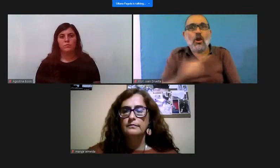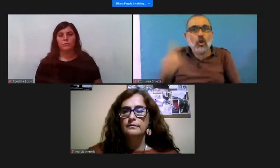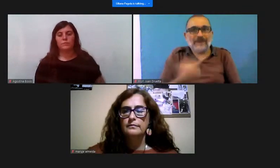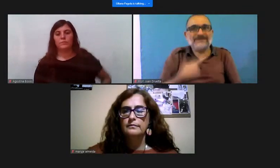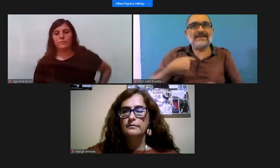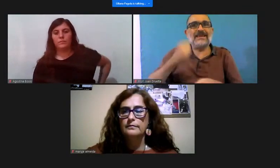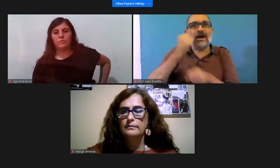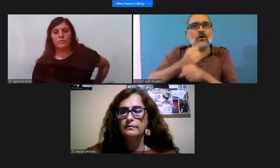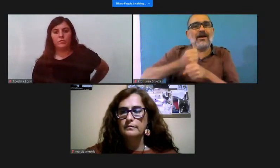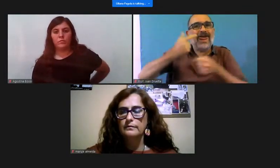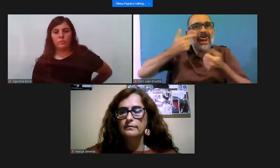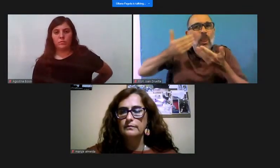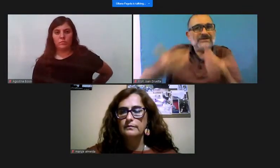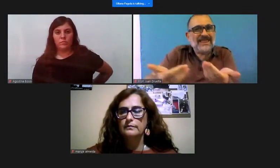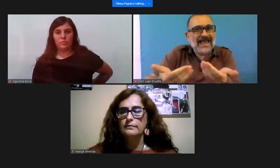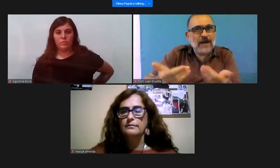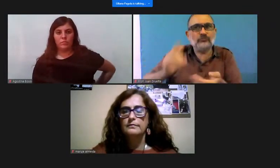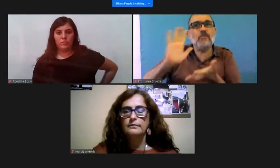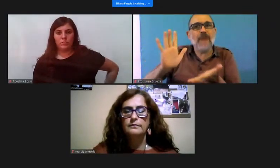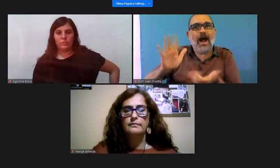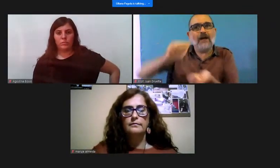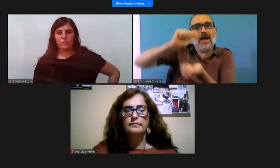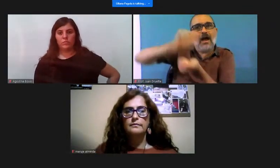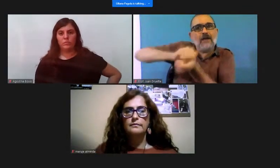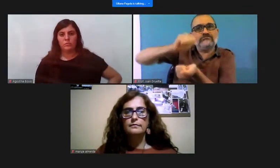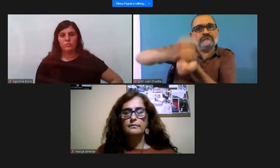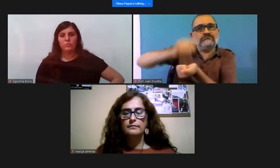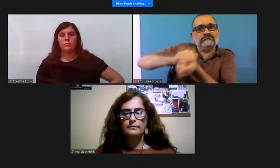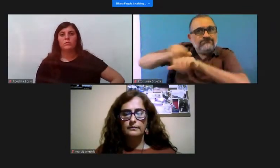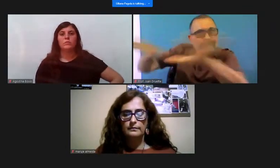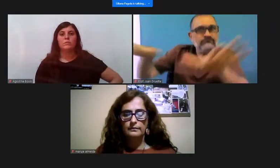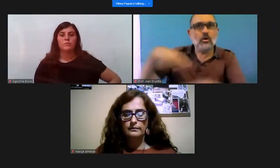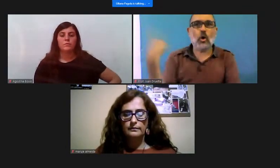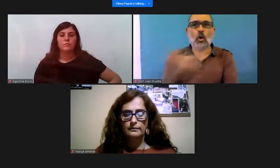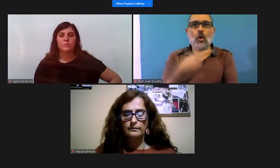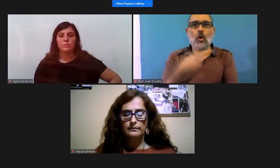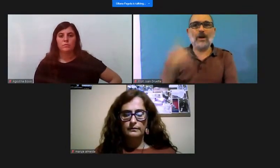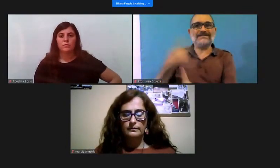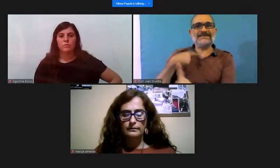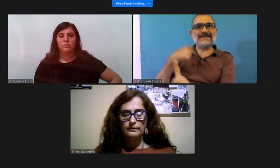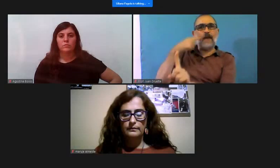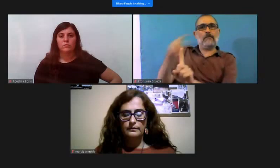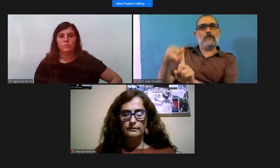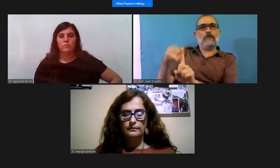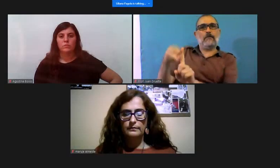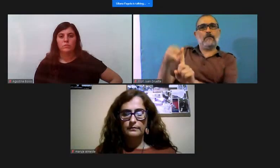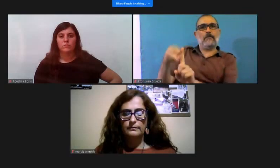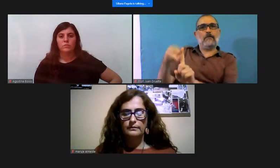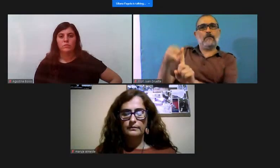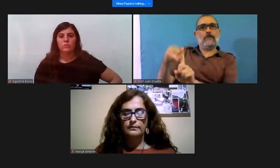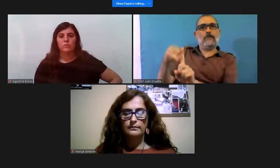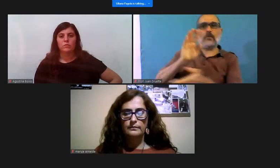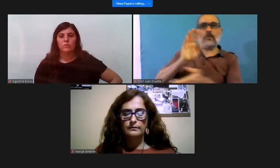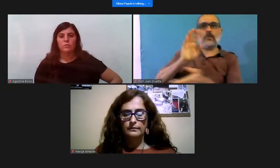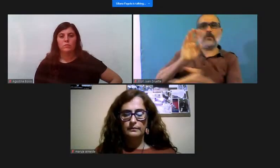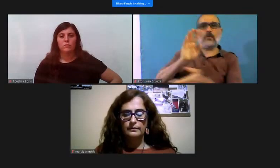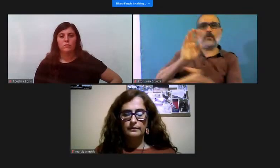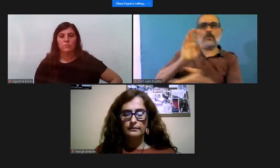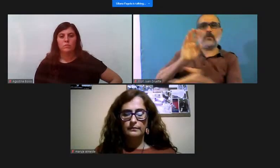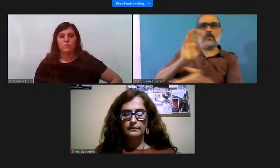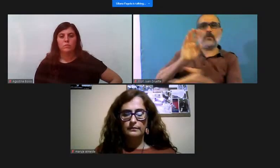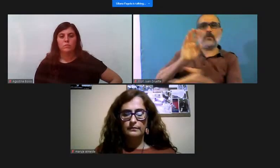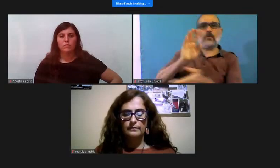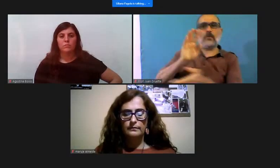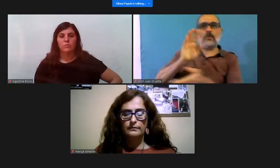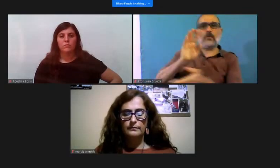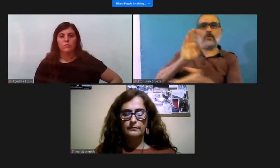que nos interpreten el español o de unos videos, pasarlo al español escrito. También se pueden publicar las